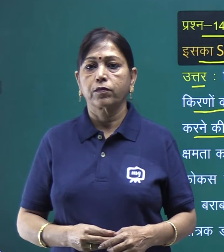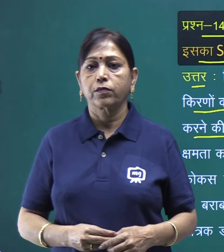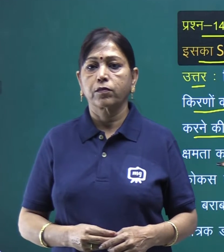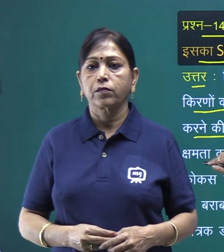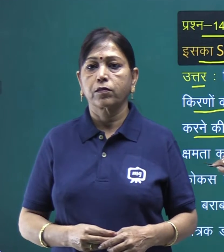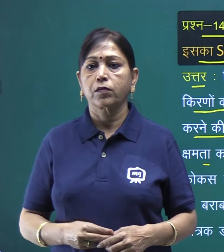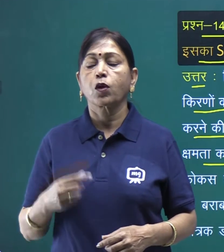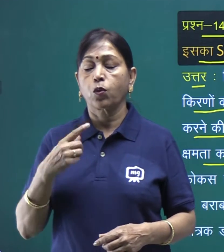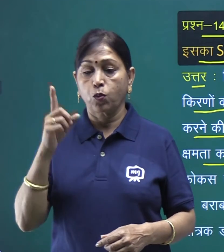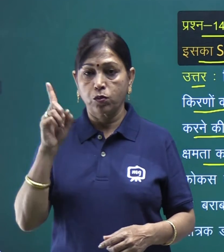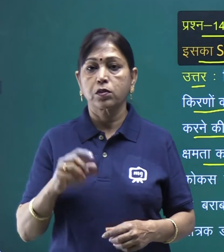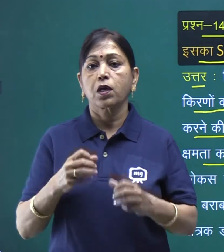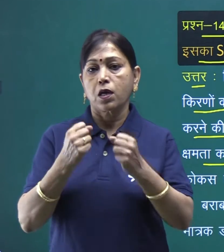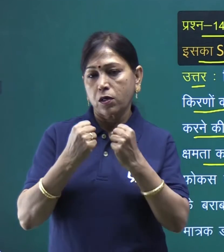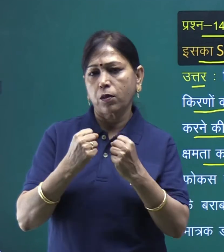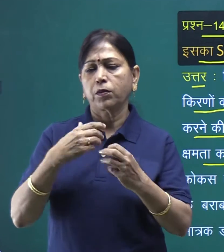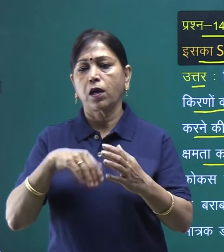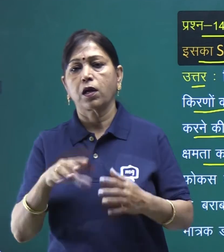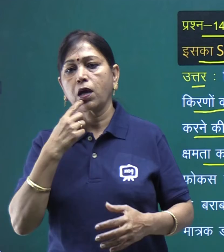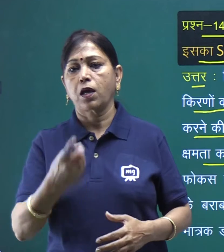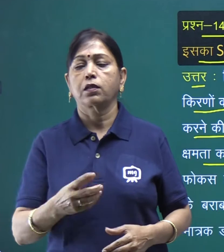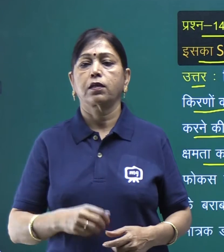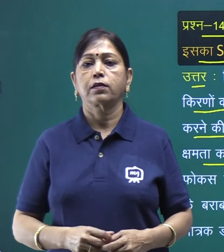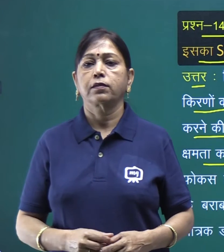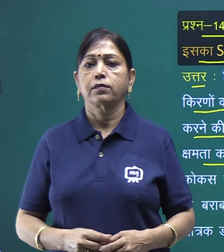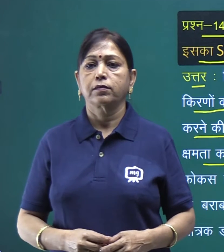उसकी क्षमता कहते हैं।